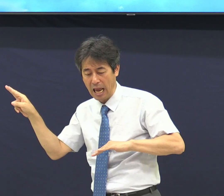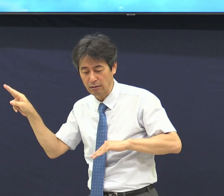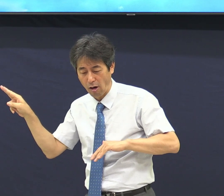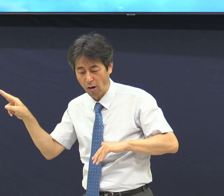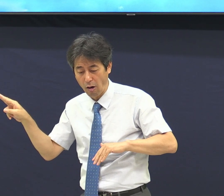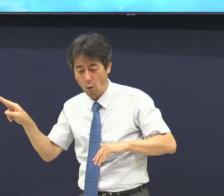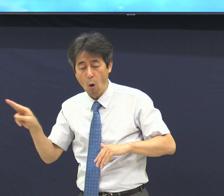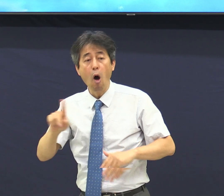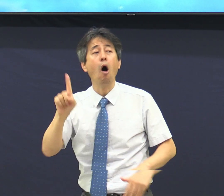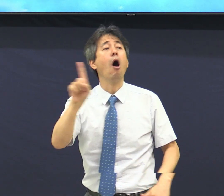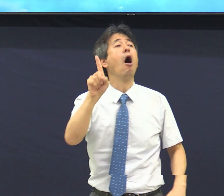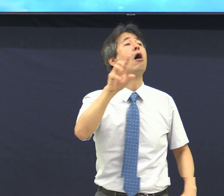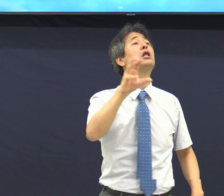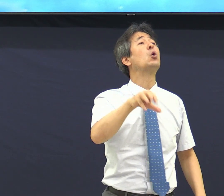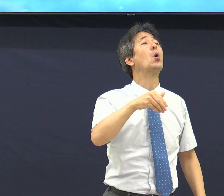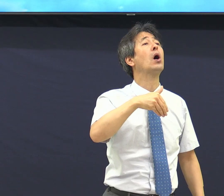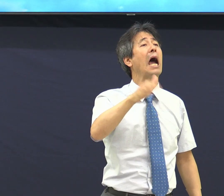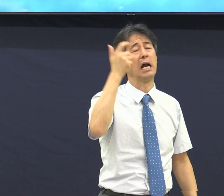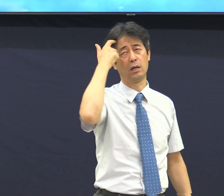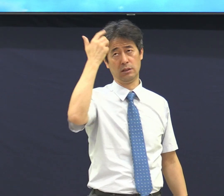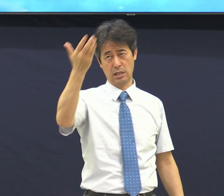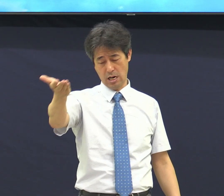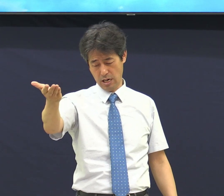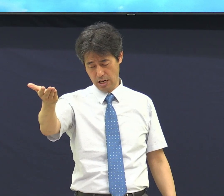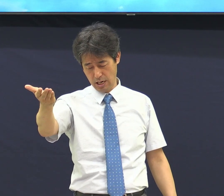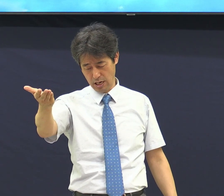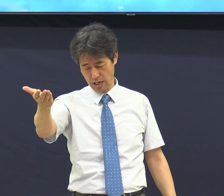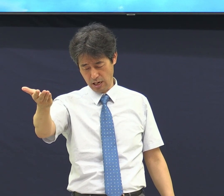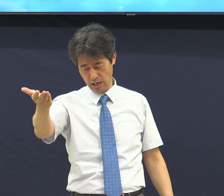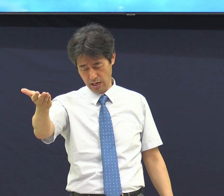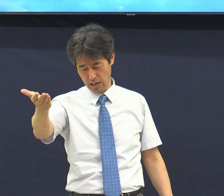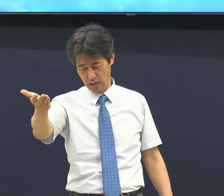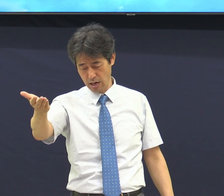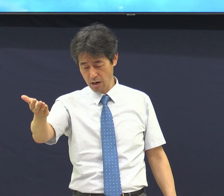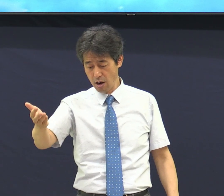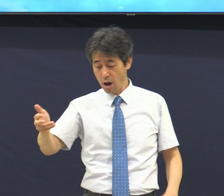내가 주의 영을 피해 어디로 가리이까?